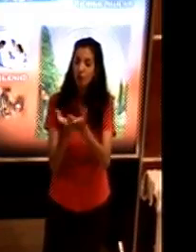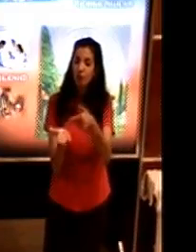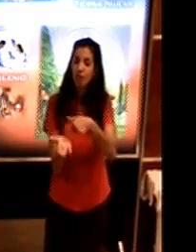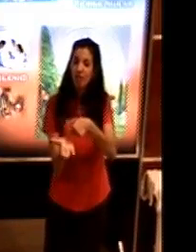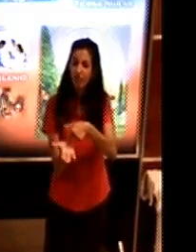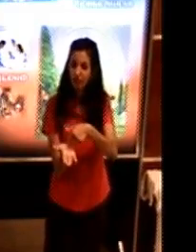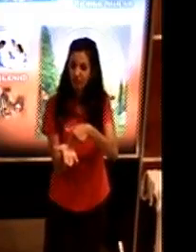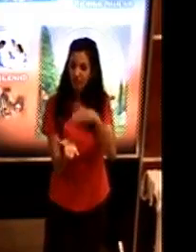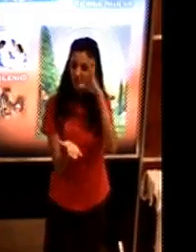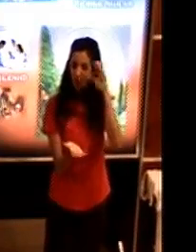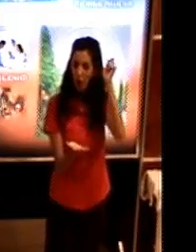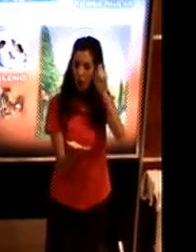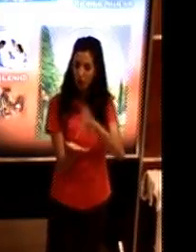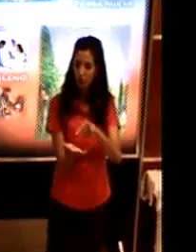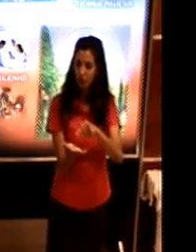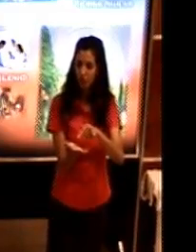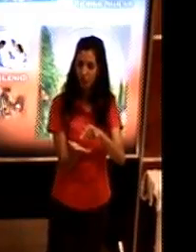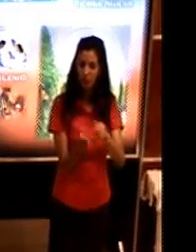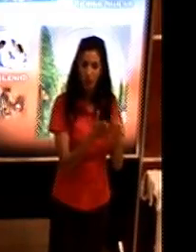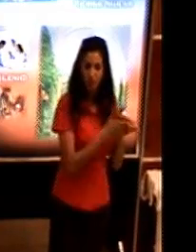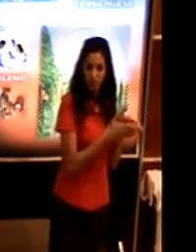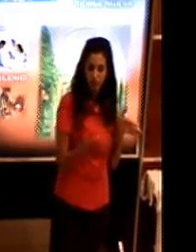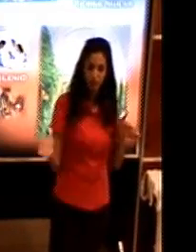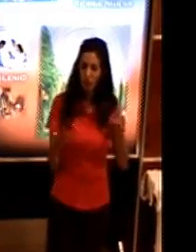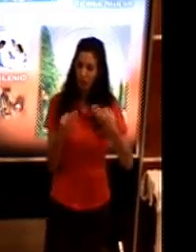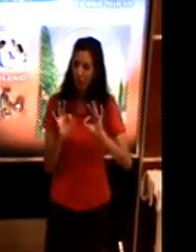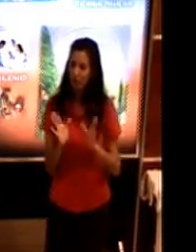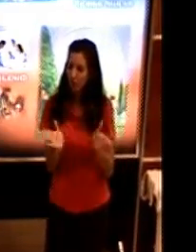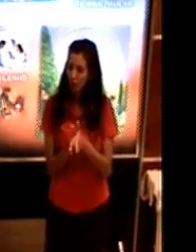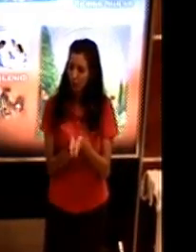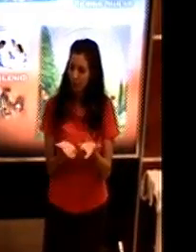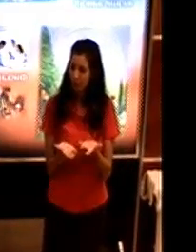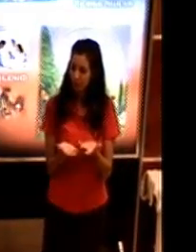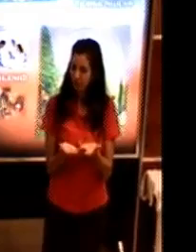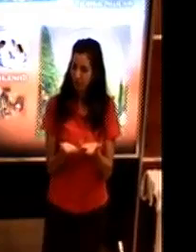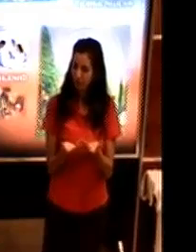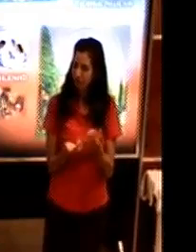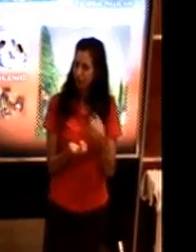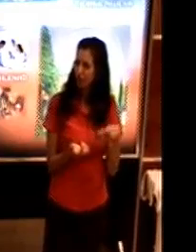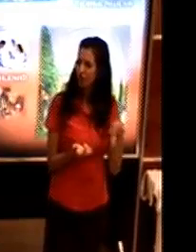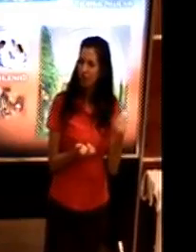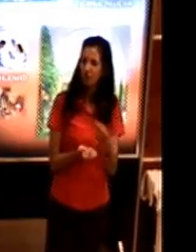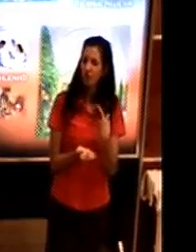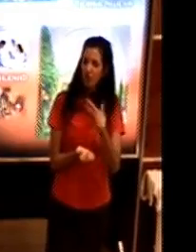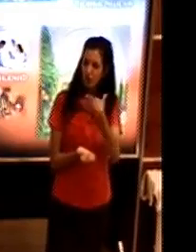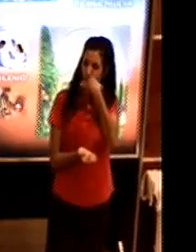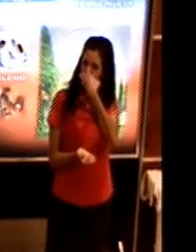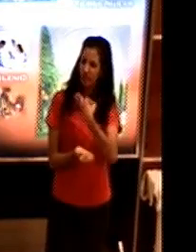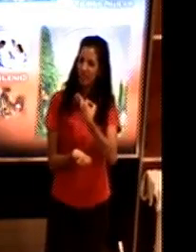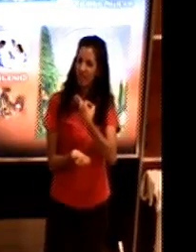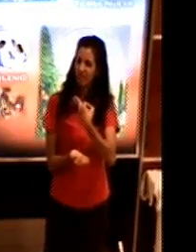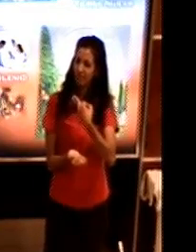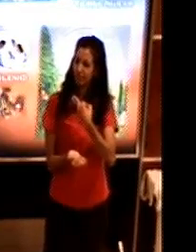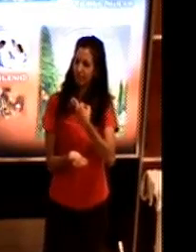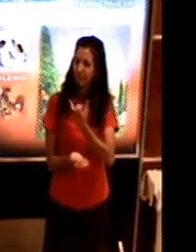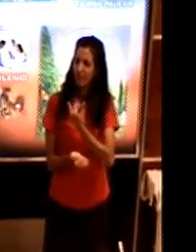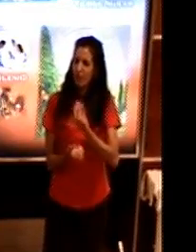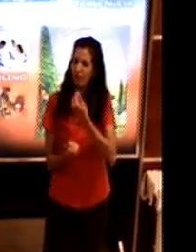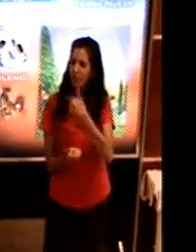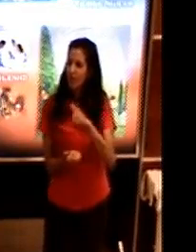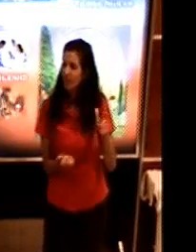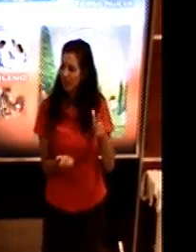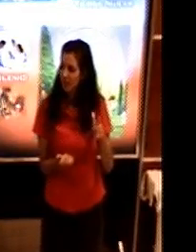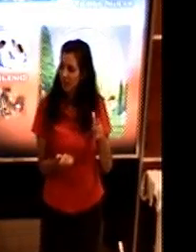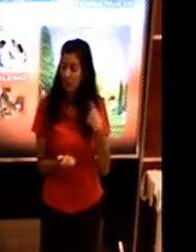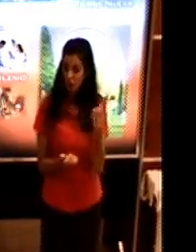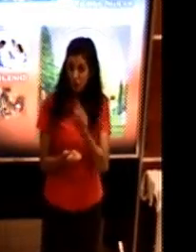que abarca desde el Génesis hasta el Apocalipsis? ¿Cuál es la verdad que poseemos? ¿Estamos realmente en las